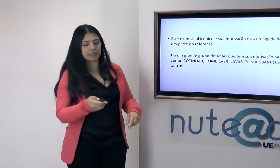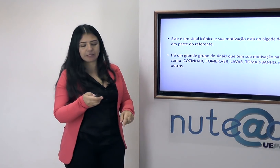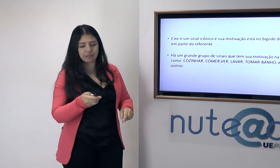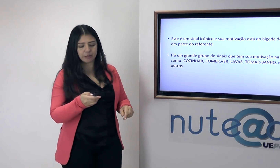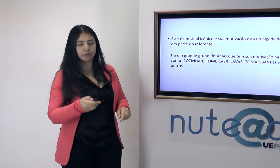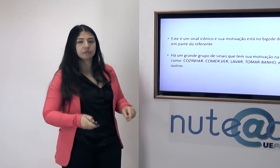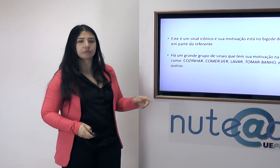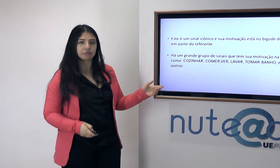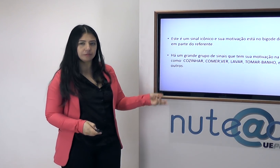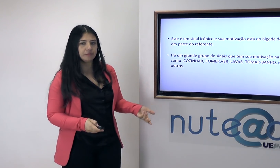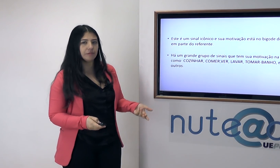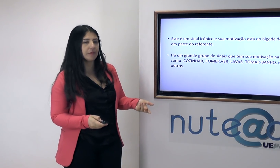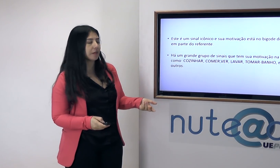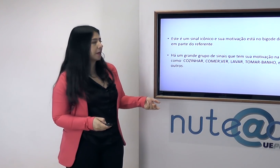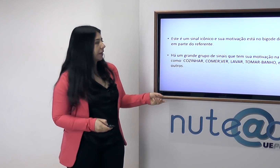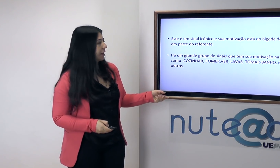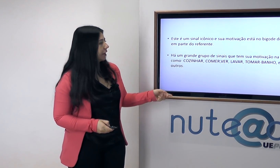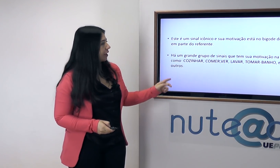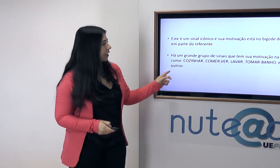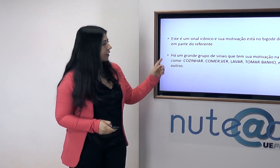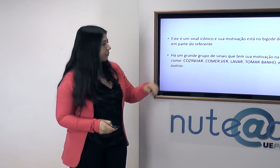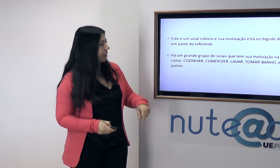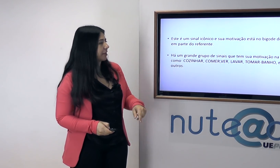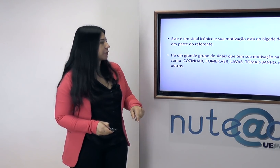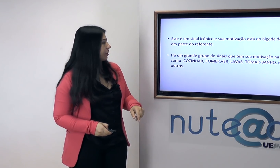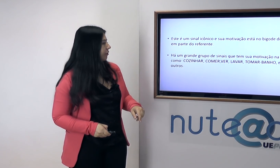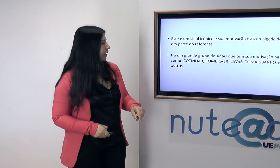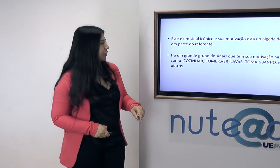que são que parecem correferente.